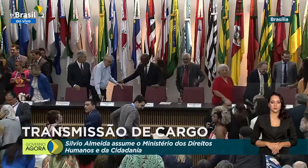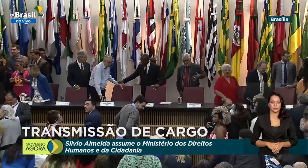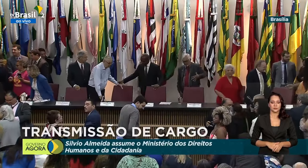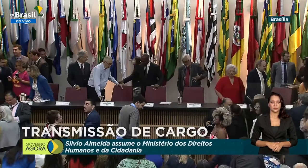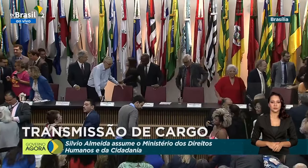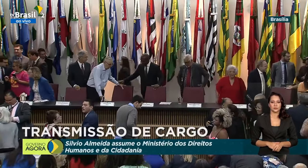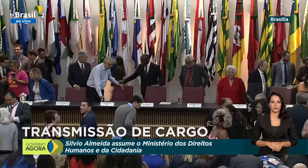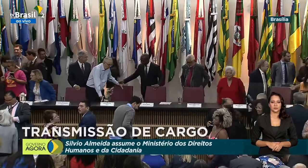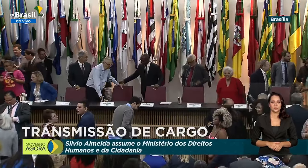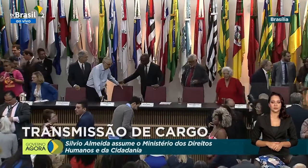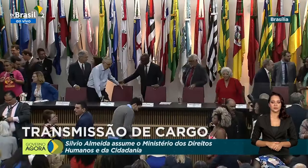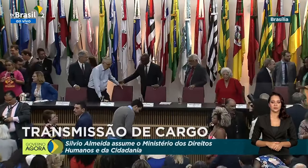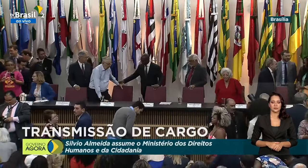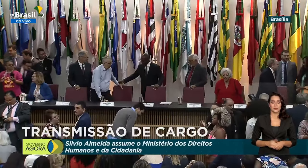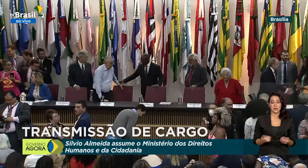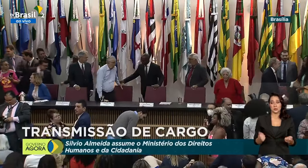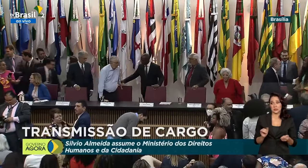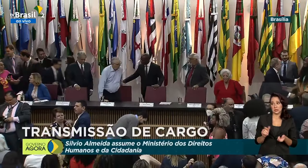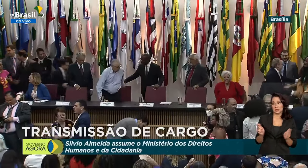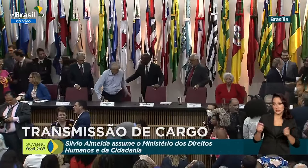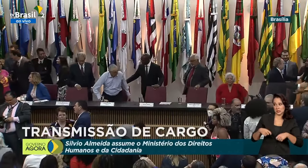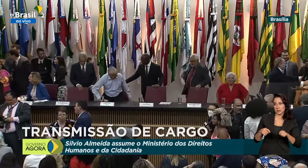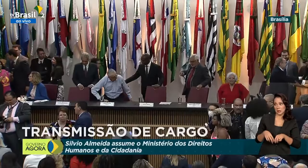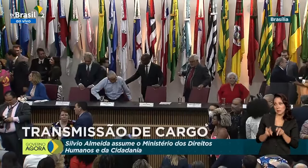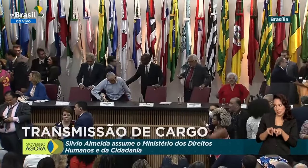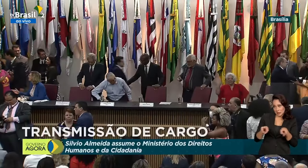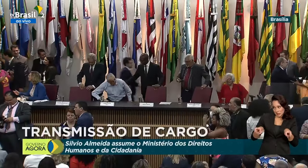na medida do possível